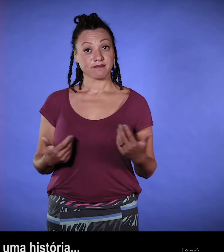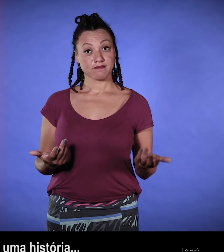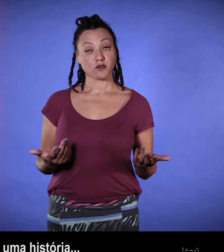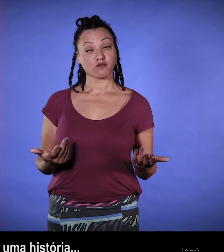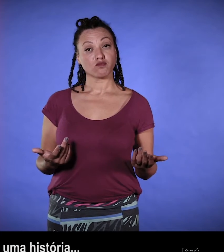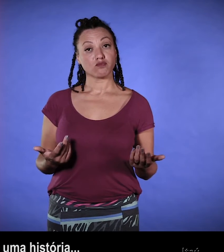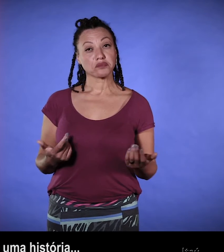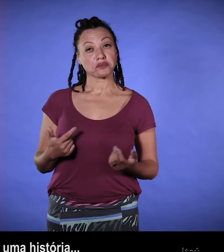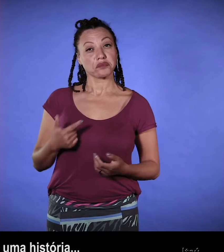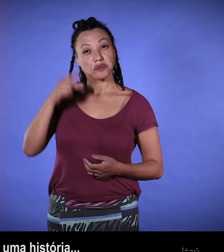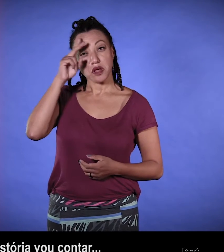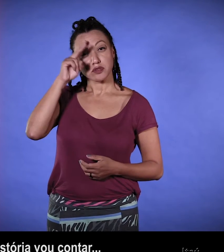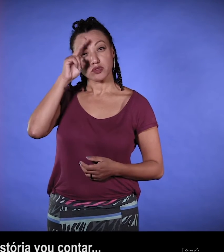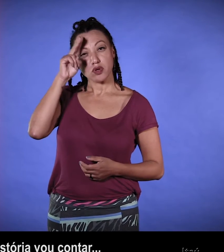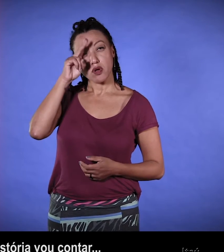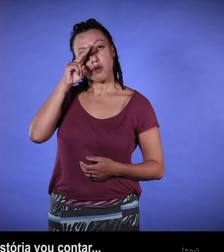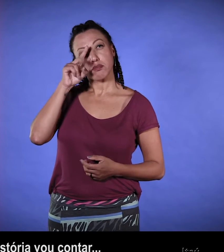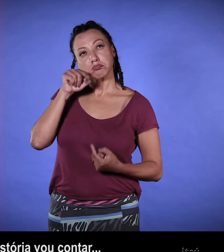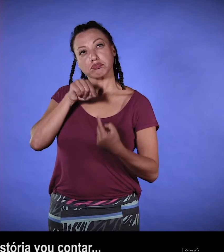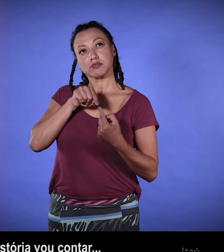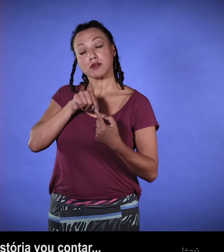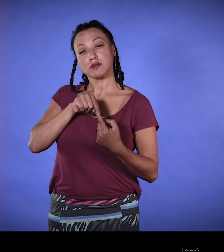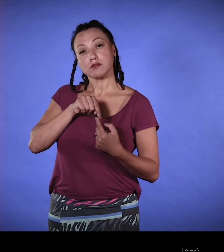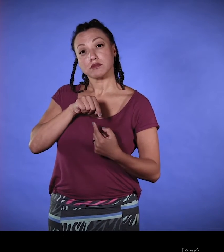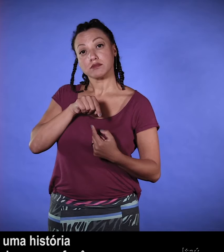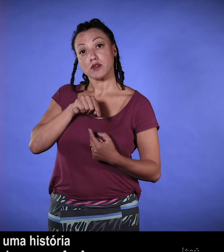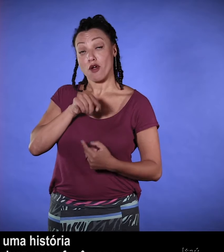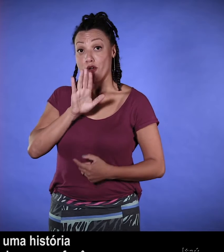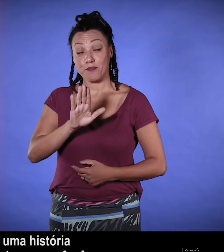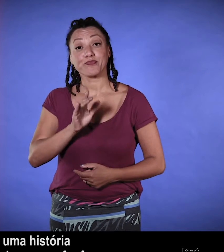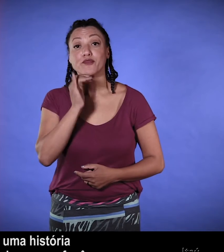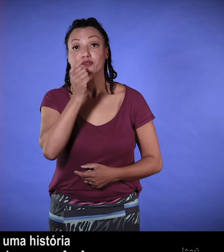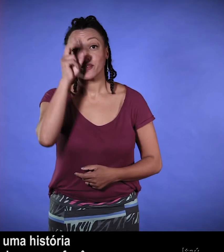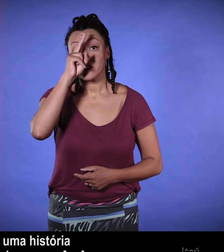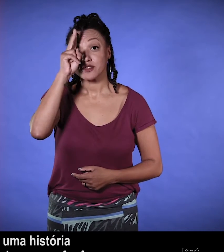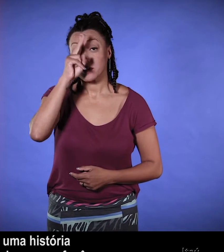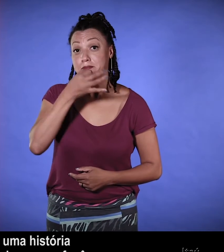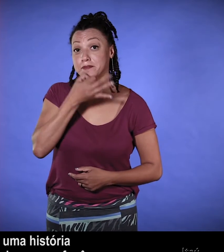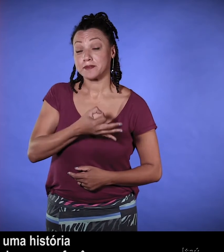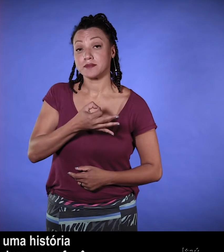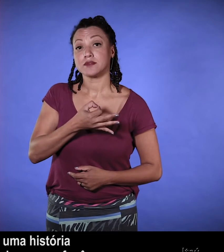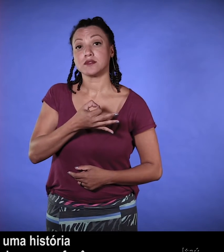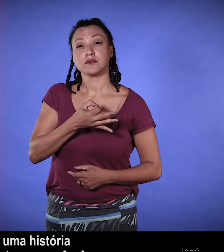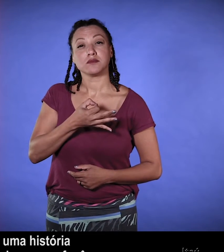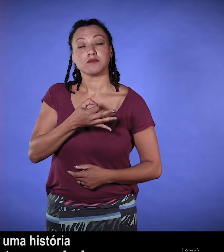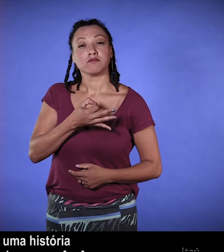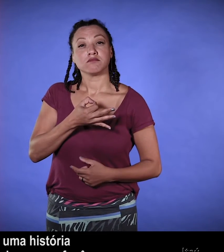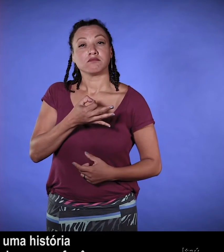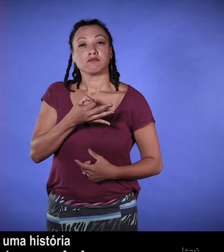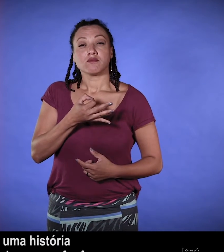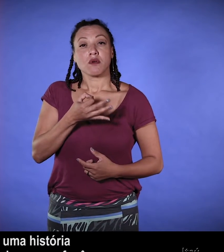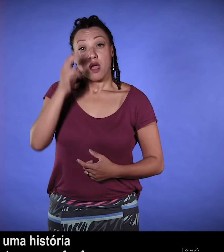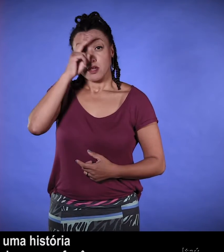Então, pode ser uma história. A ver que história eu vou contar. Olha, eu vou contar uma história que eu acho que é uma